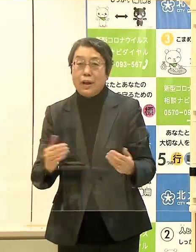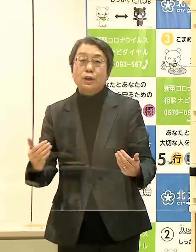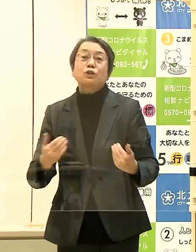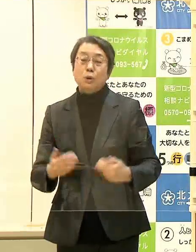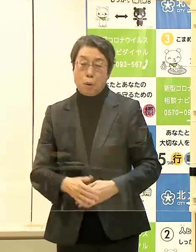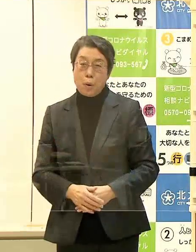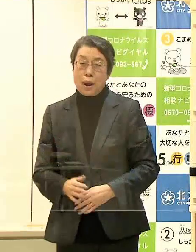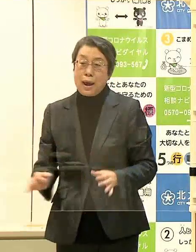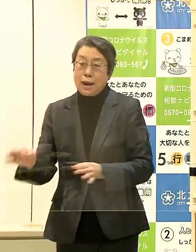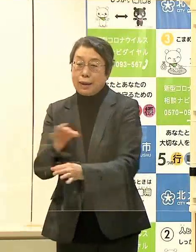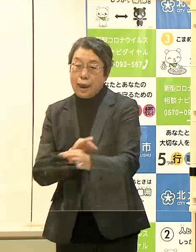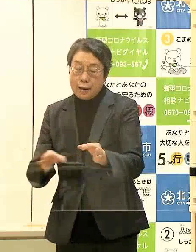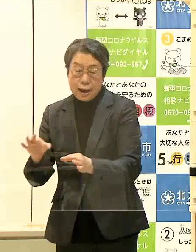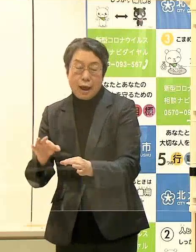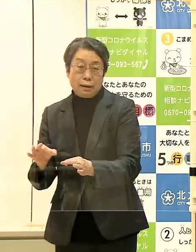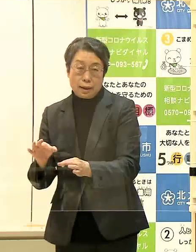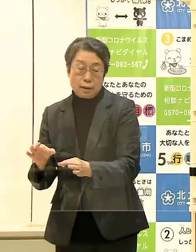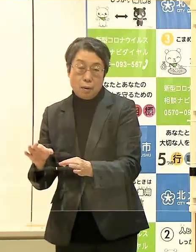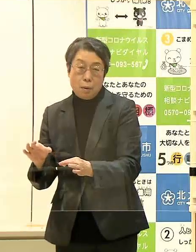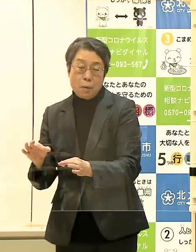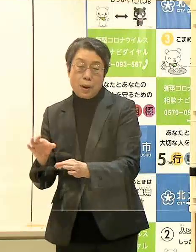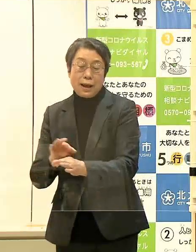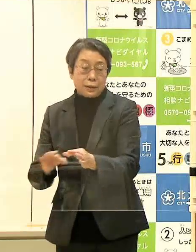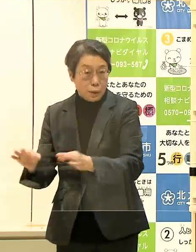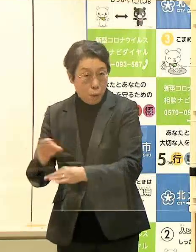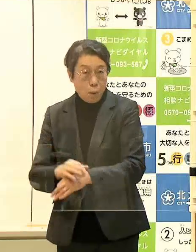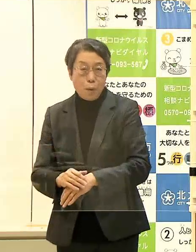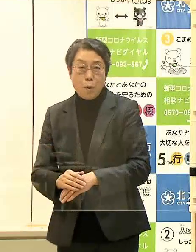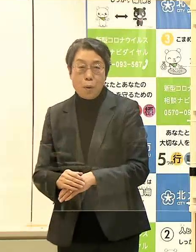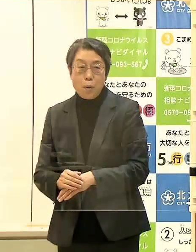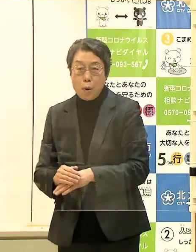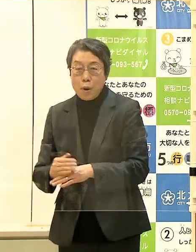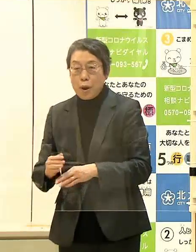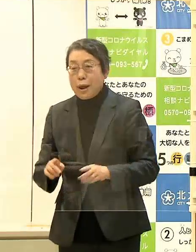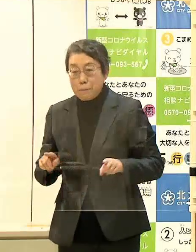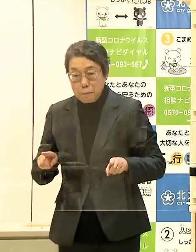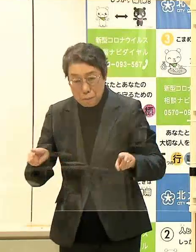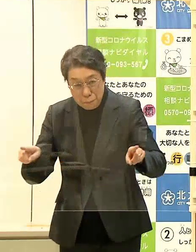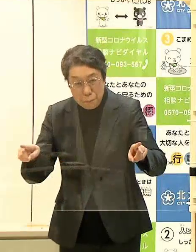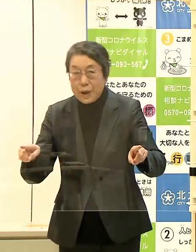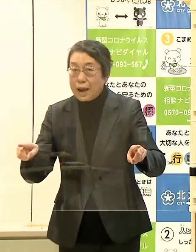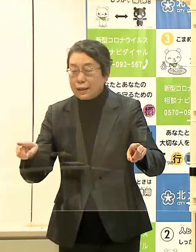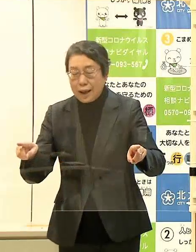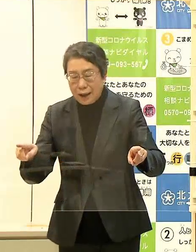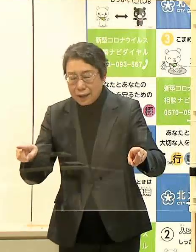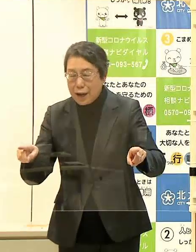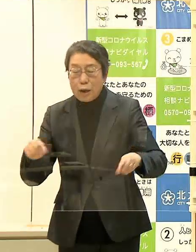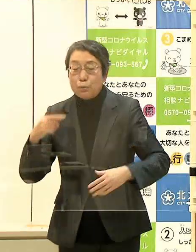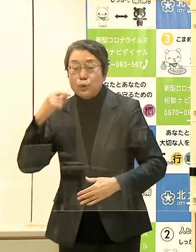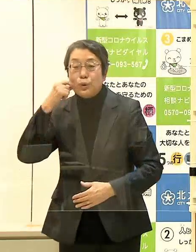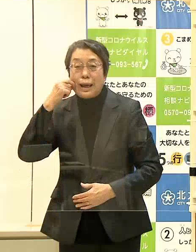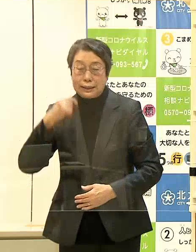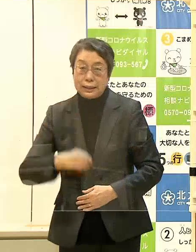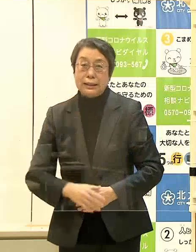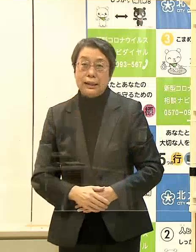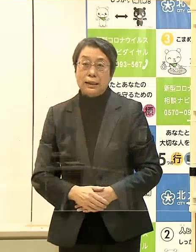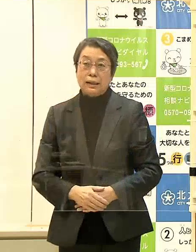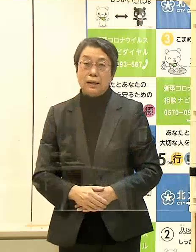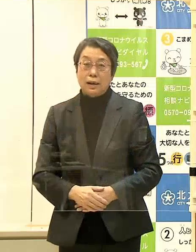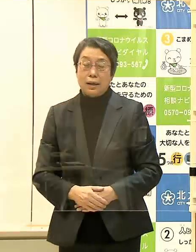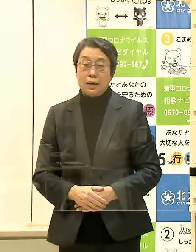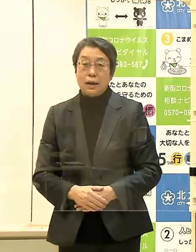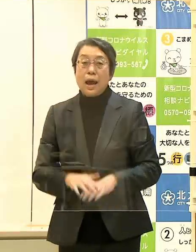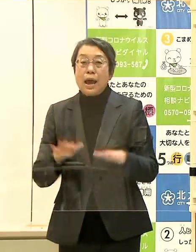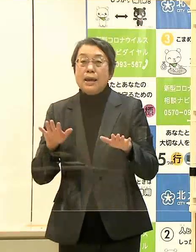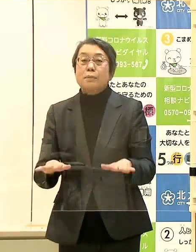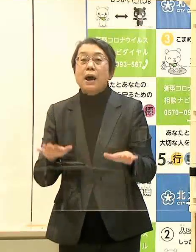経済活動をしっかりと政治を上げていくということもまたできないわけでありましてその